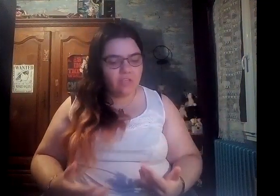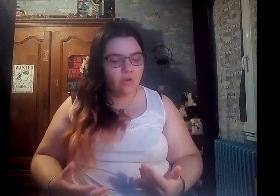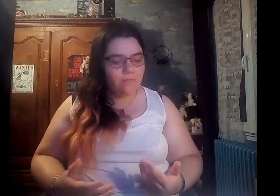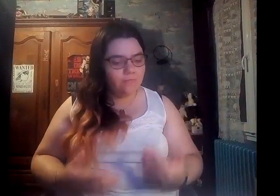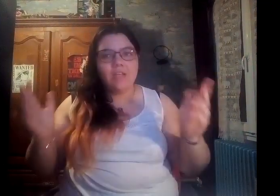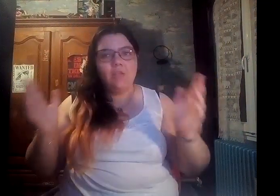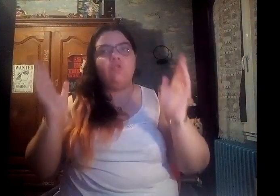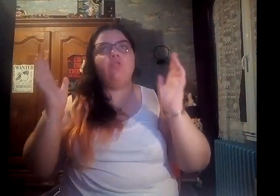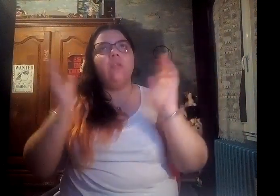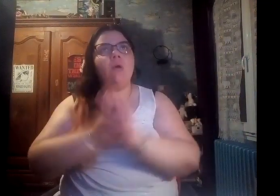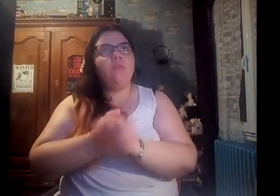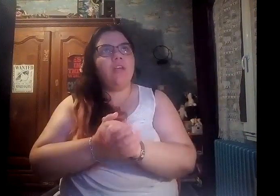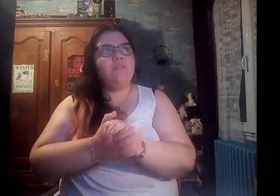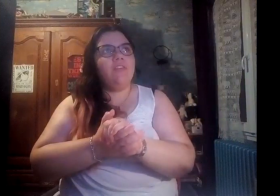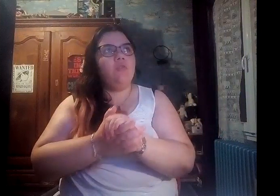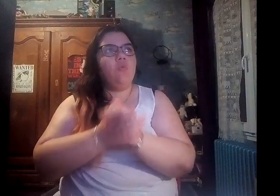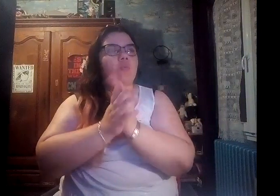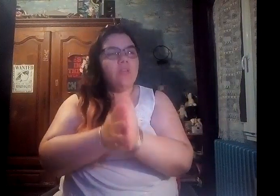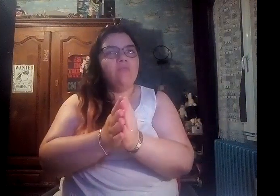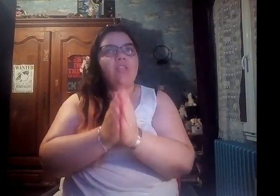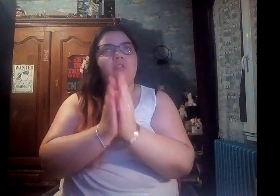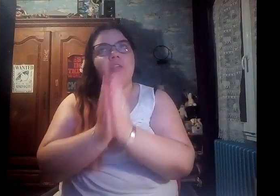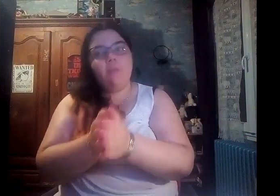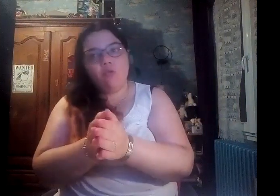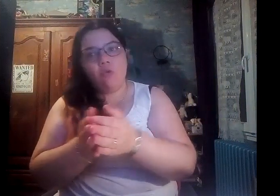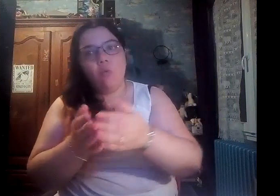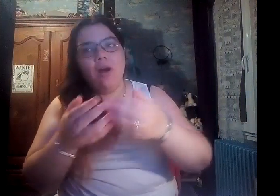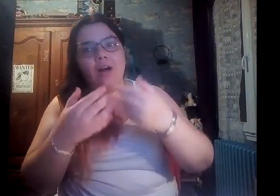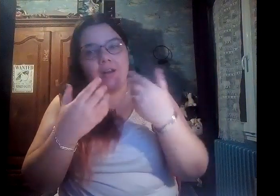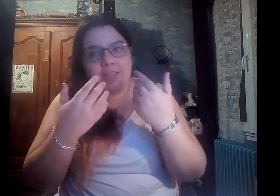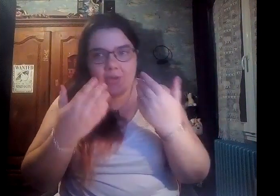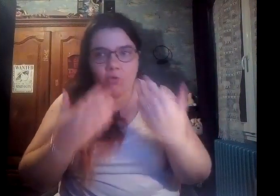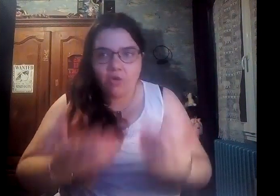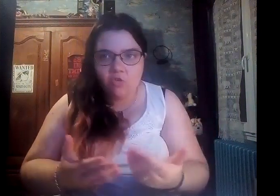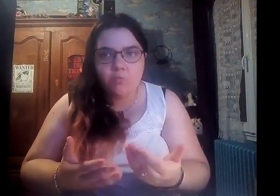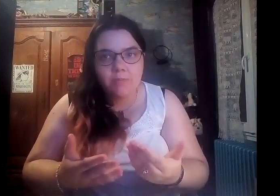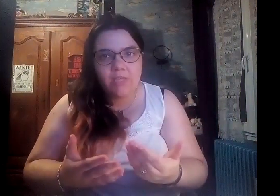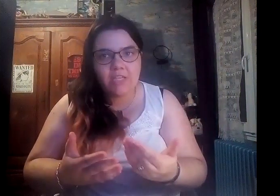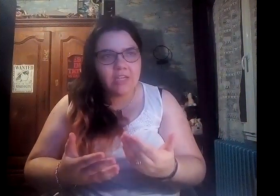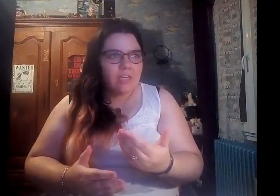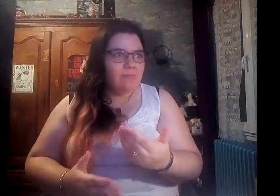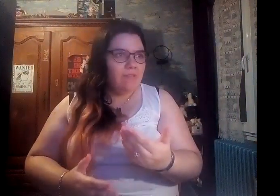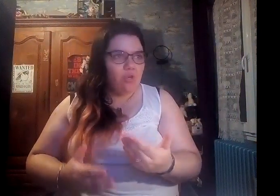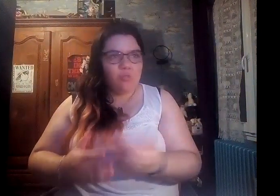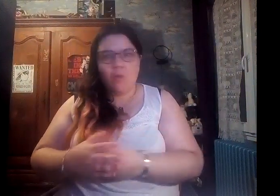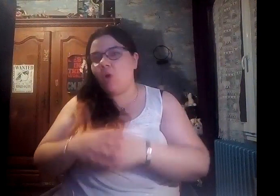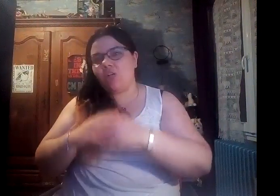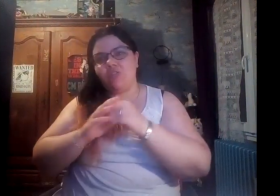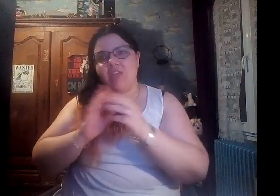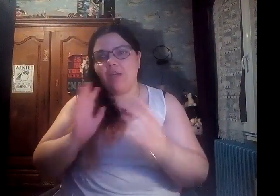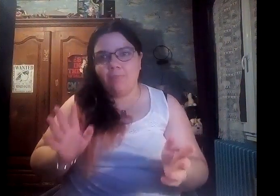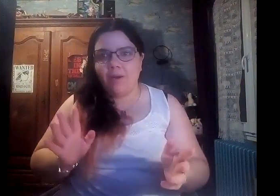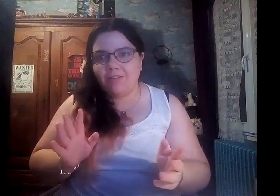donc donnez-moi votre avis donc oui vous êtes libre de croire à la théorie du mimique mais franchement moi je n'y arrive pas non